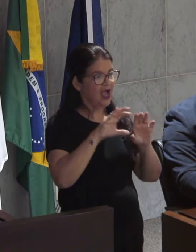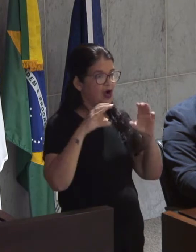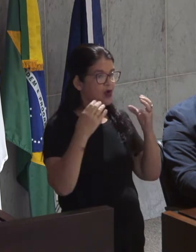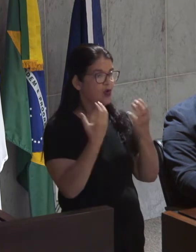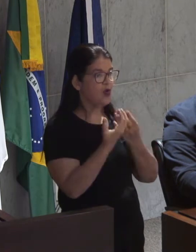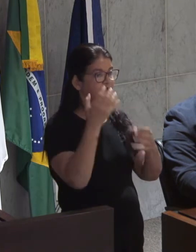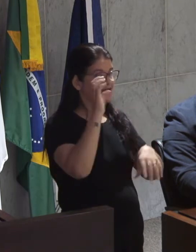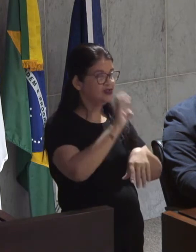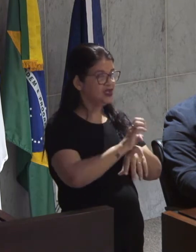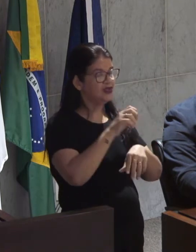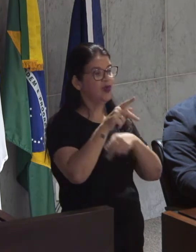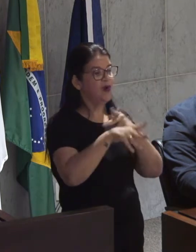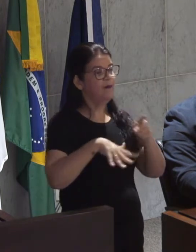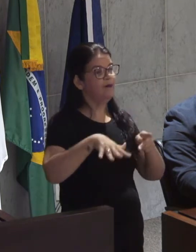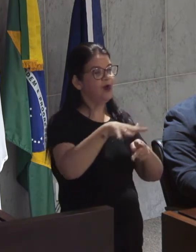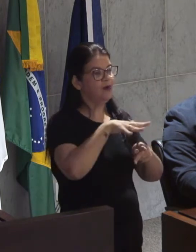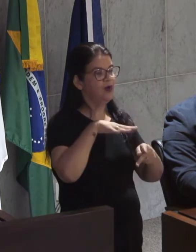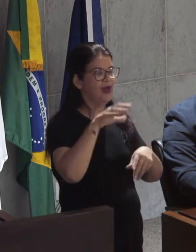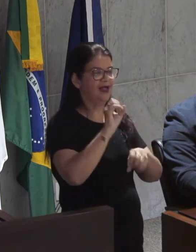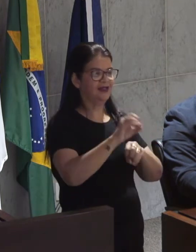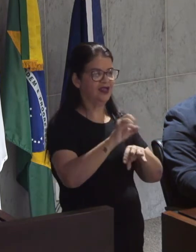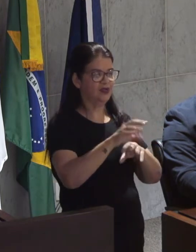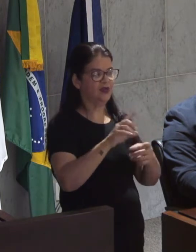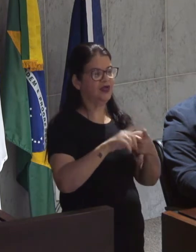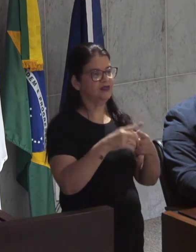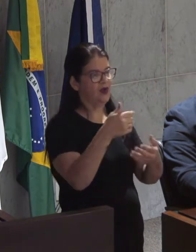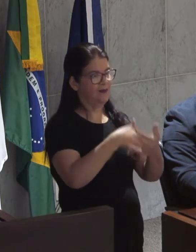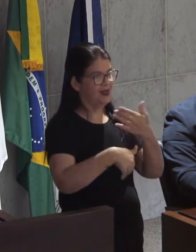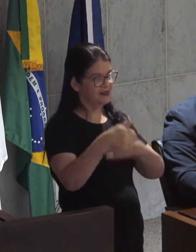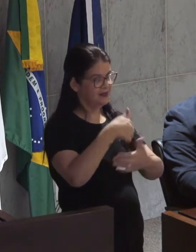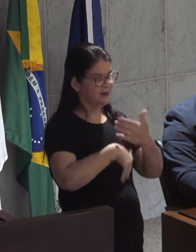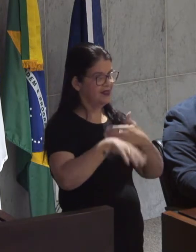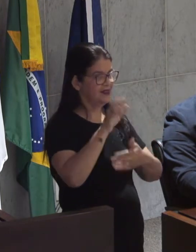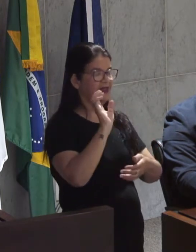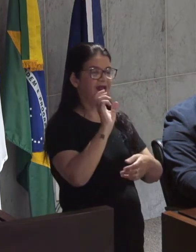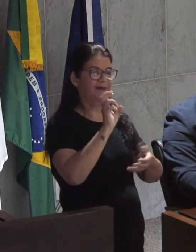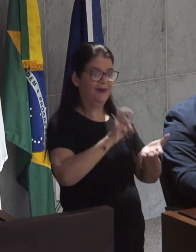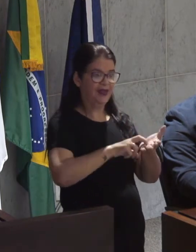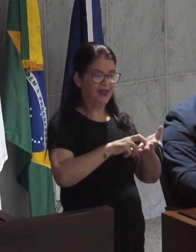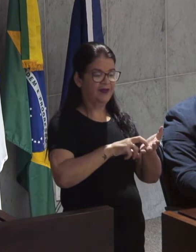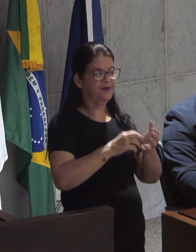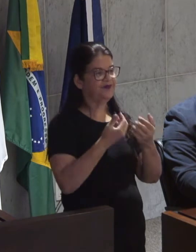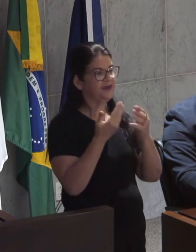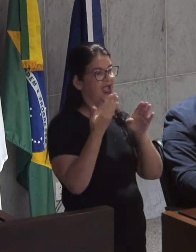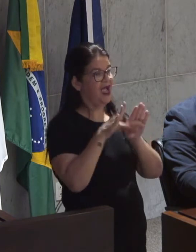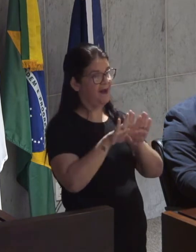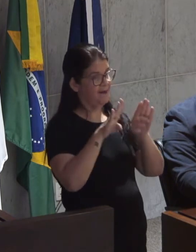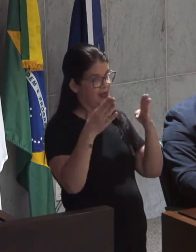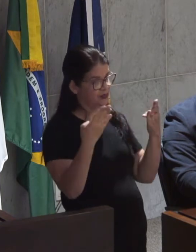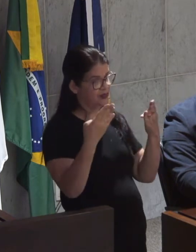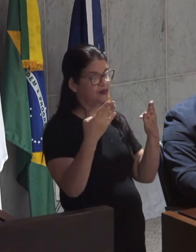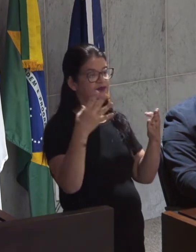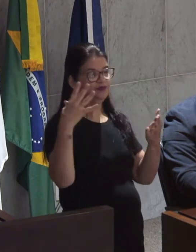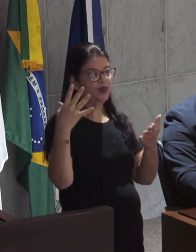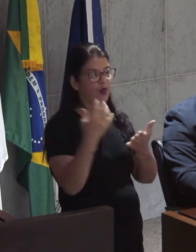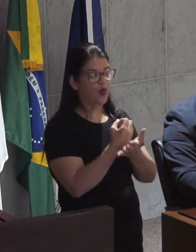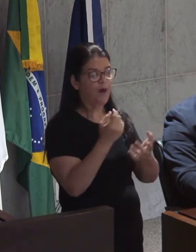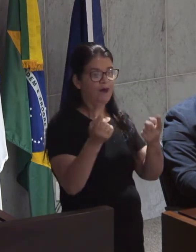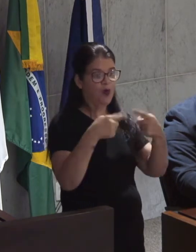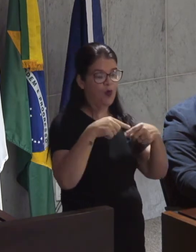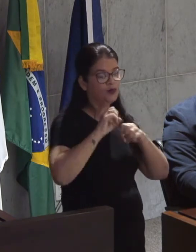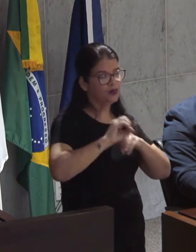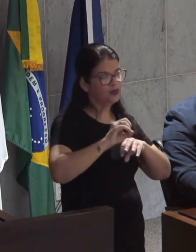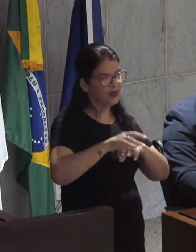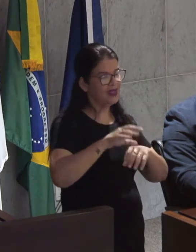Estadual Popular de Educação, da qual ainda participei hoje pela manhã da abertura. O golpe contra a educação,